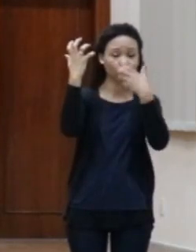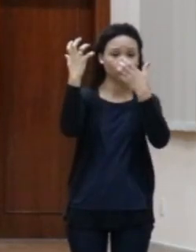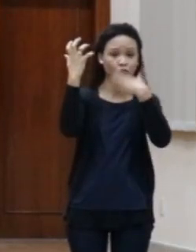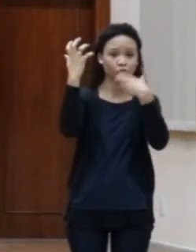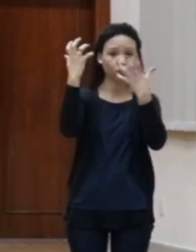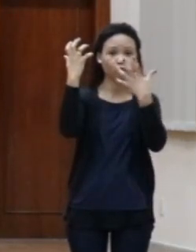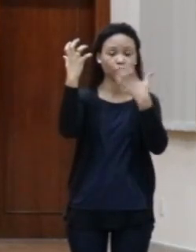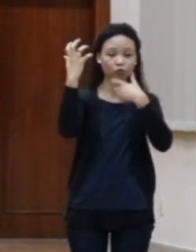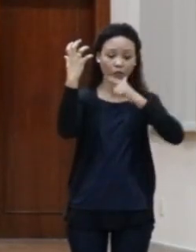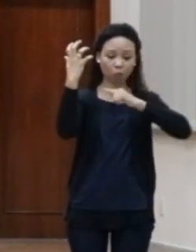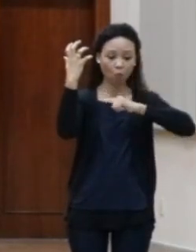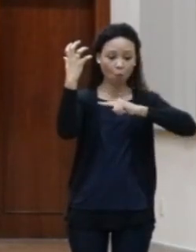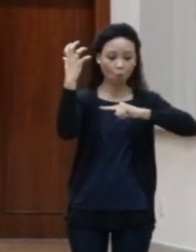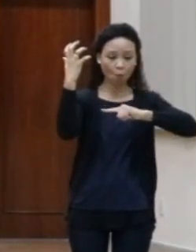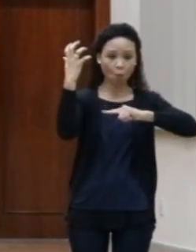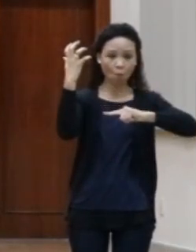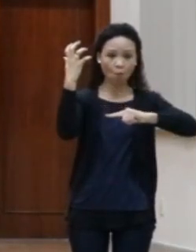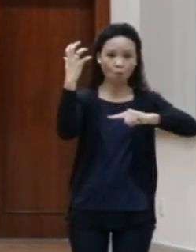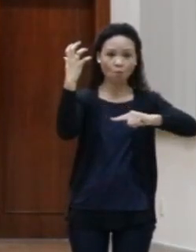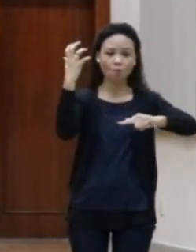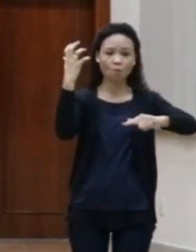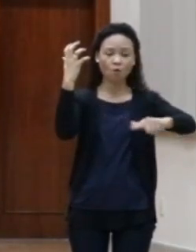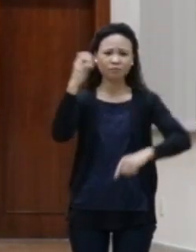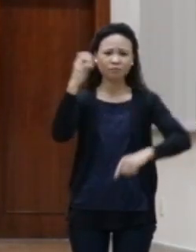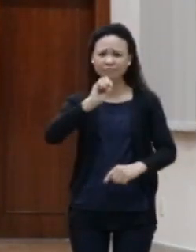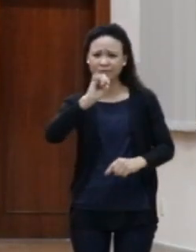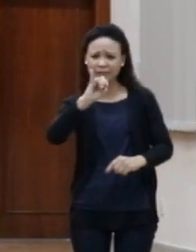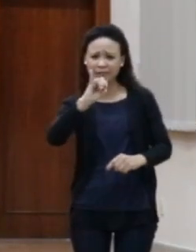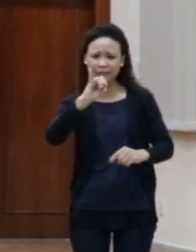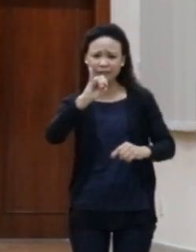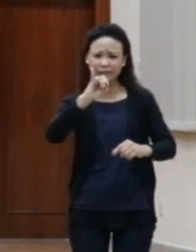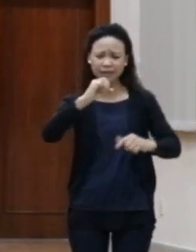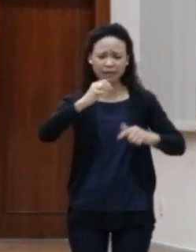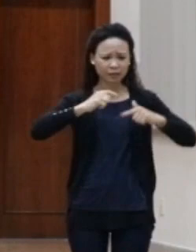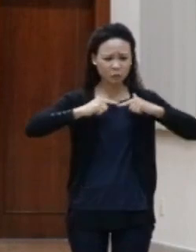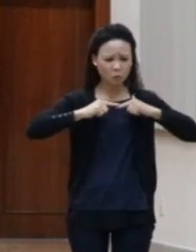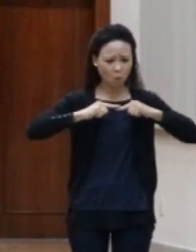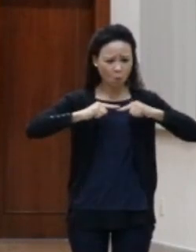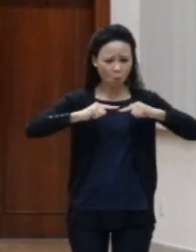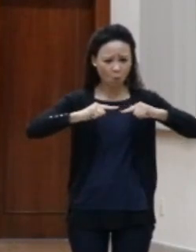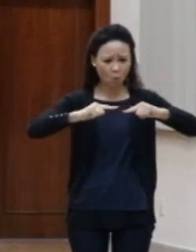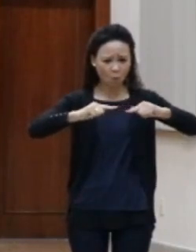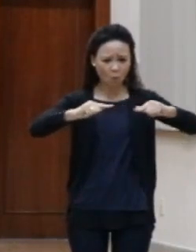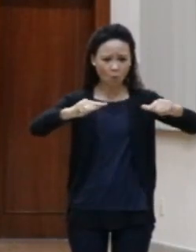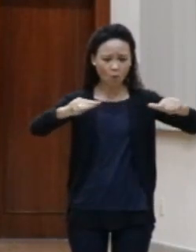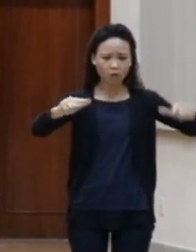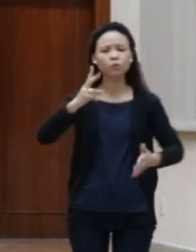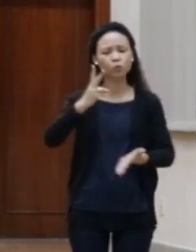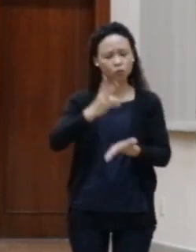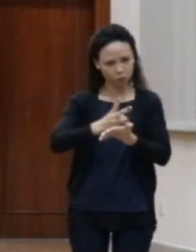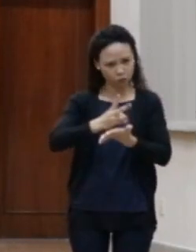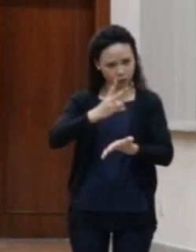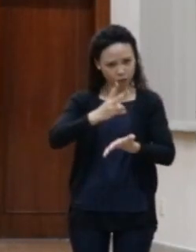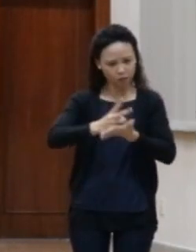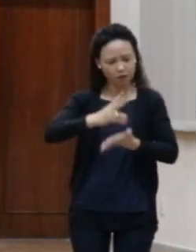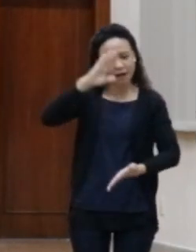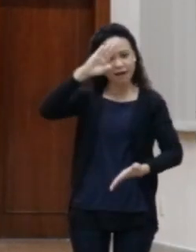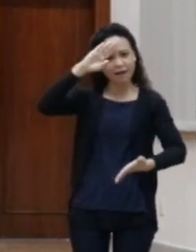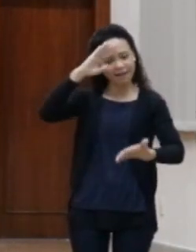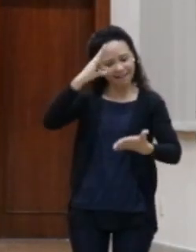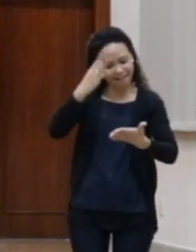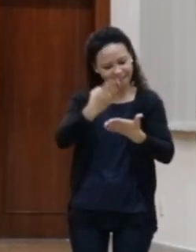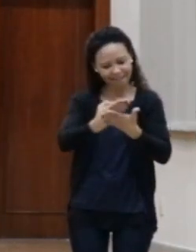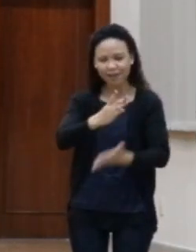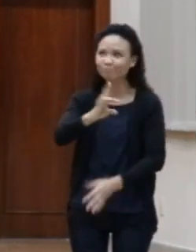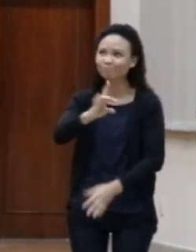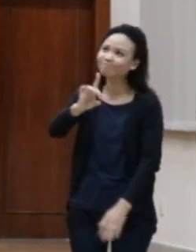seu fruto, mesmo que não haja alimento nos campos, eu me